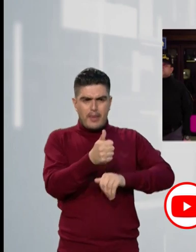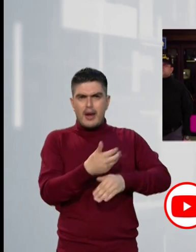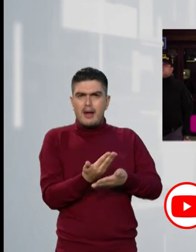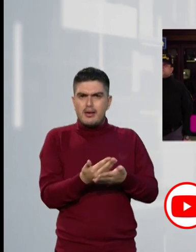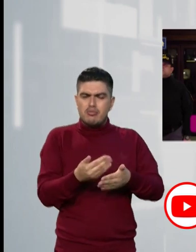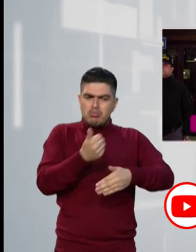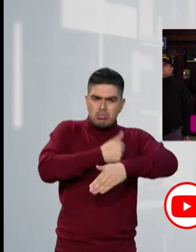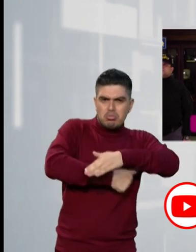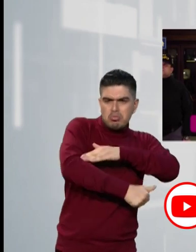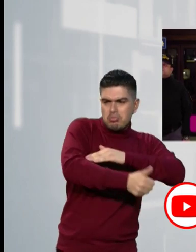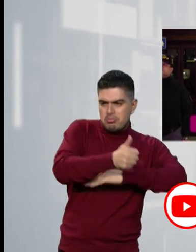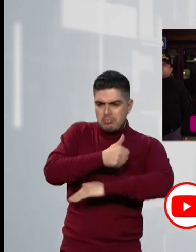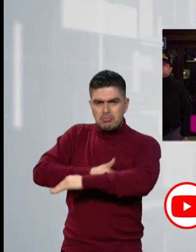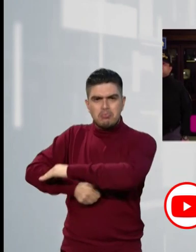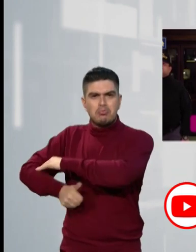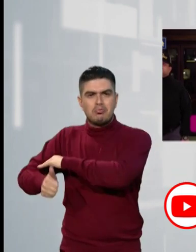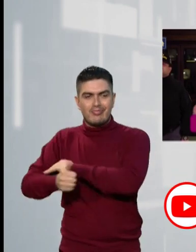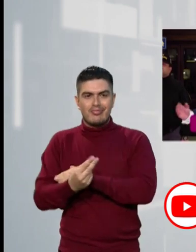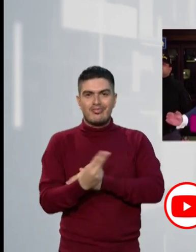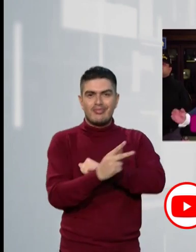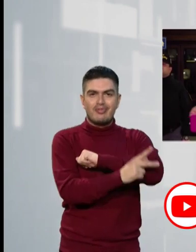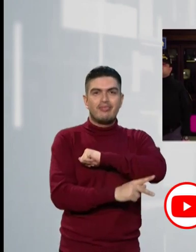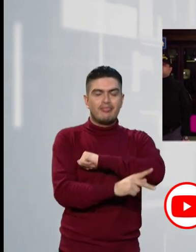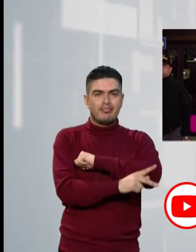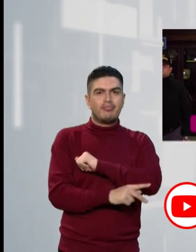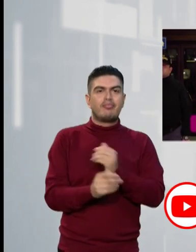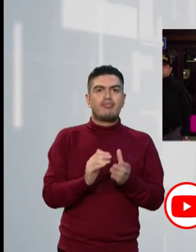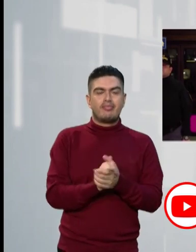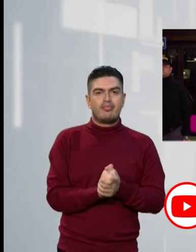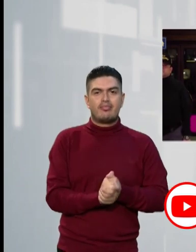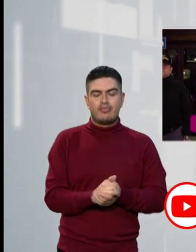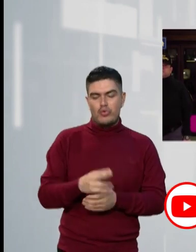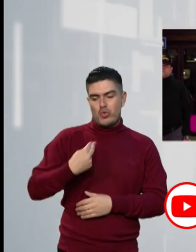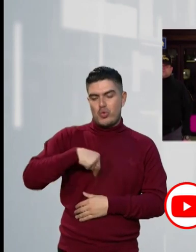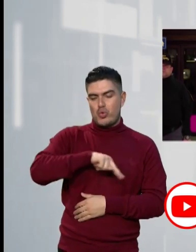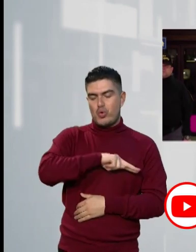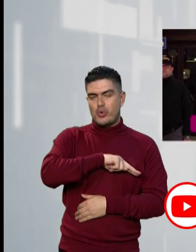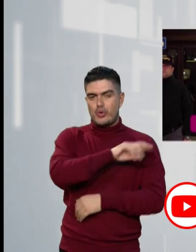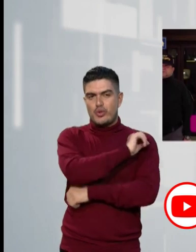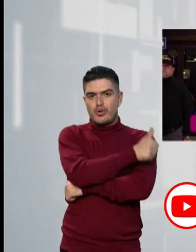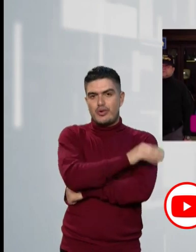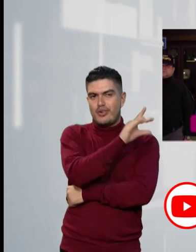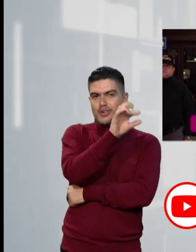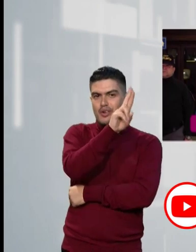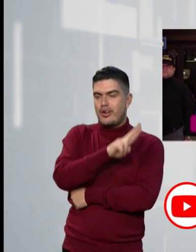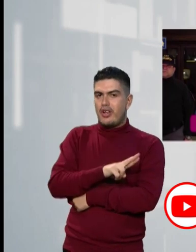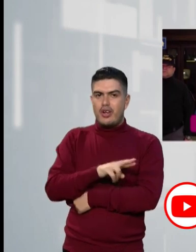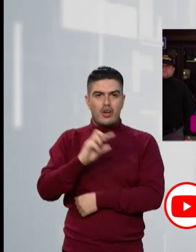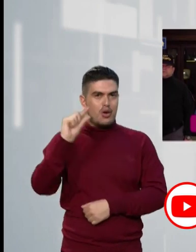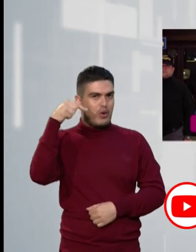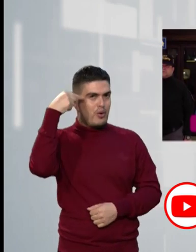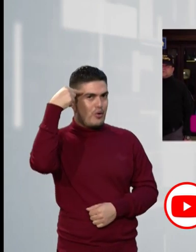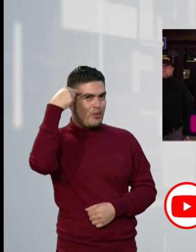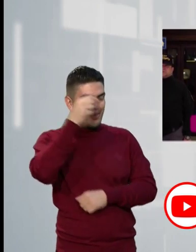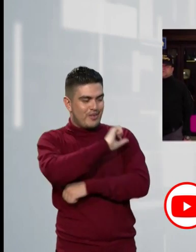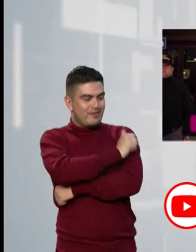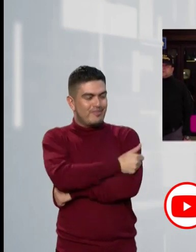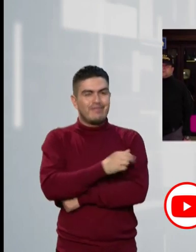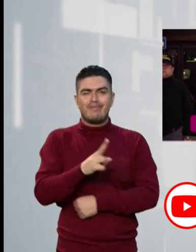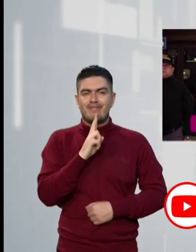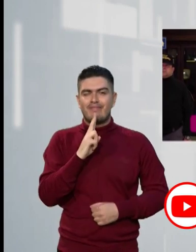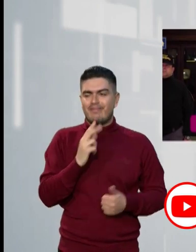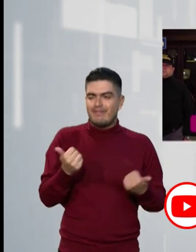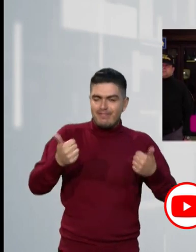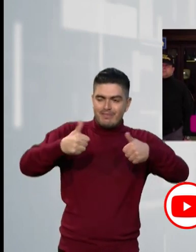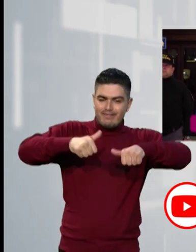puntos de encuentro bilateral con nuestros homólogos hondureños y muy pronto esto se va a traducir